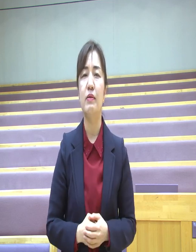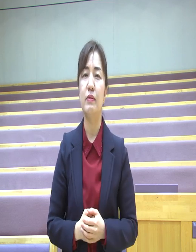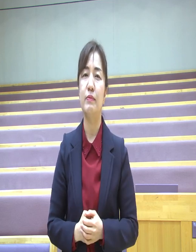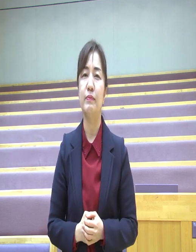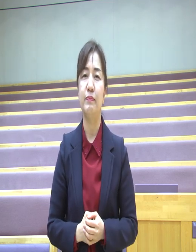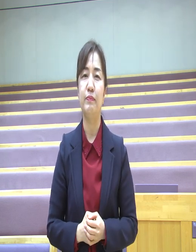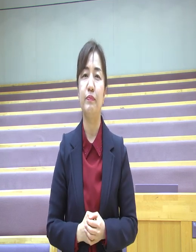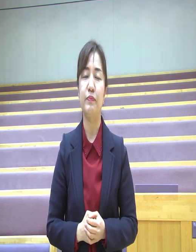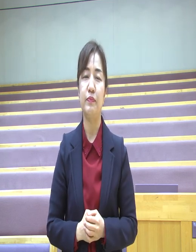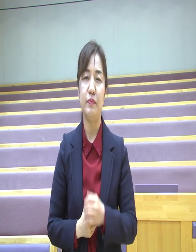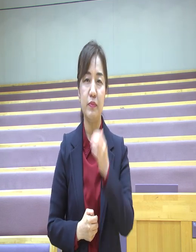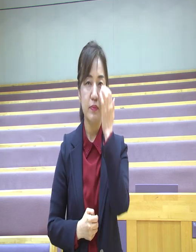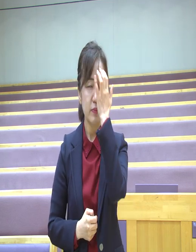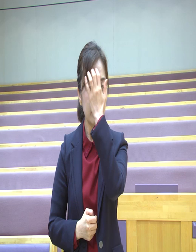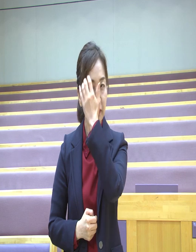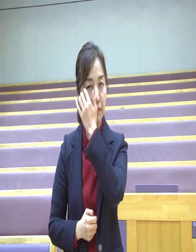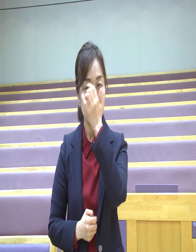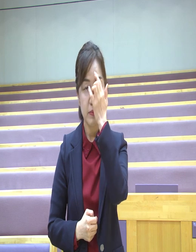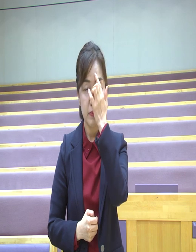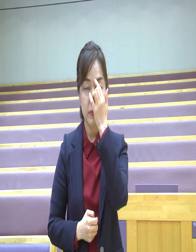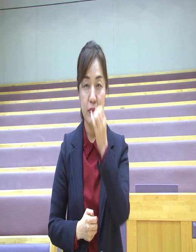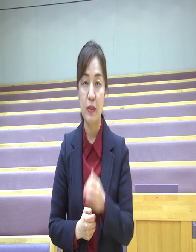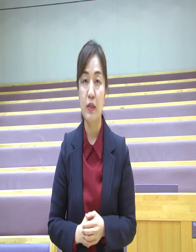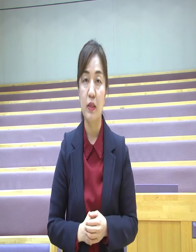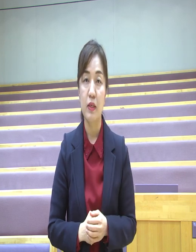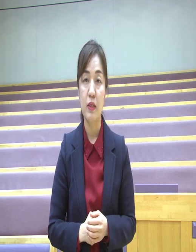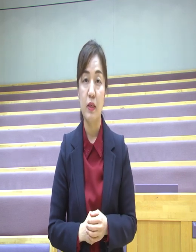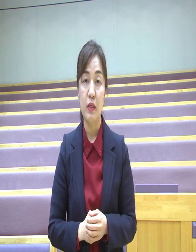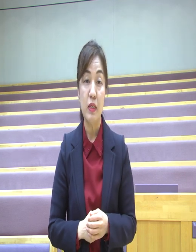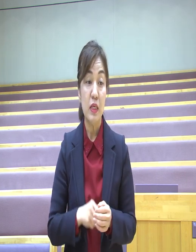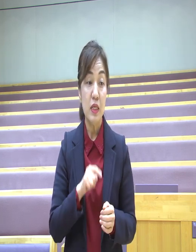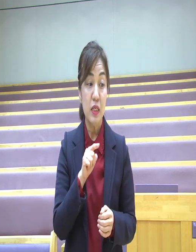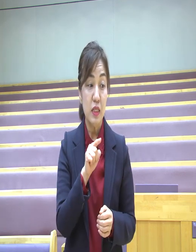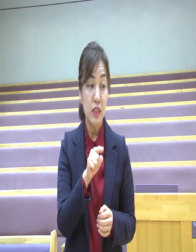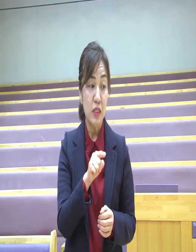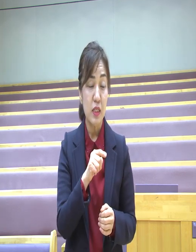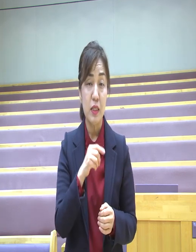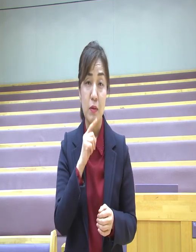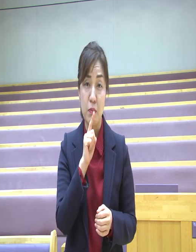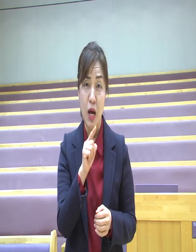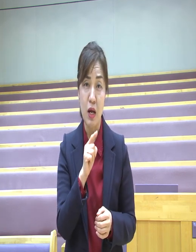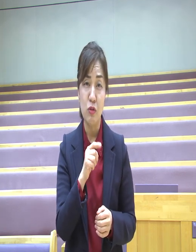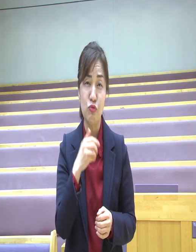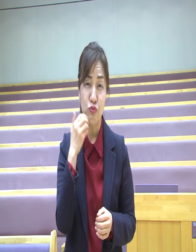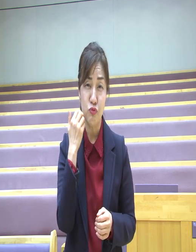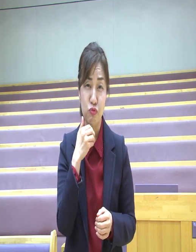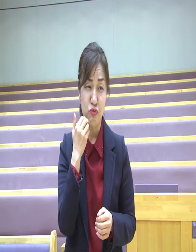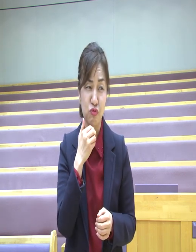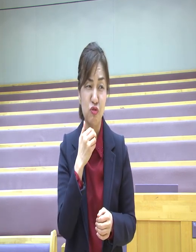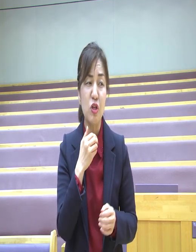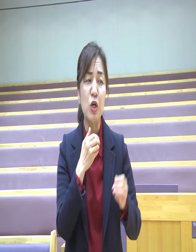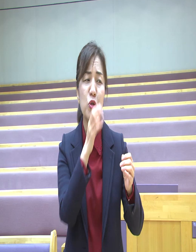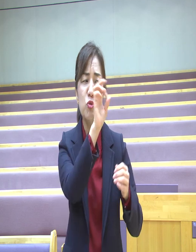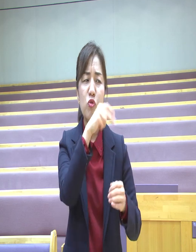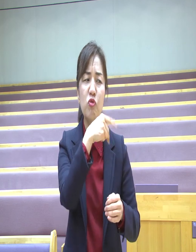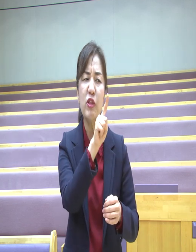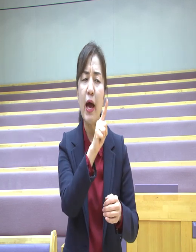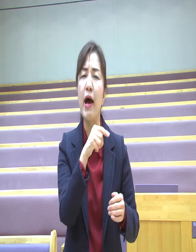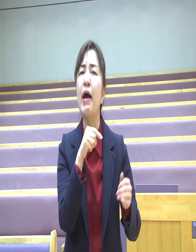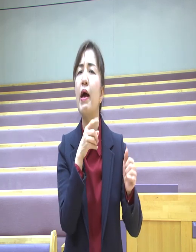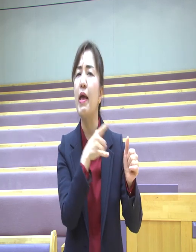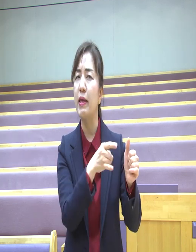나를 팔리라 하시니. 자, 이 얘기는 누구를 향한 얘기입니까? 가룟 유다를 향한